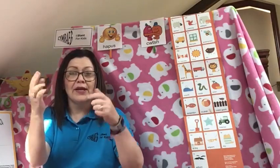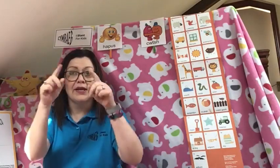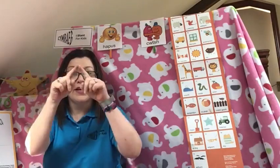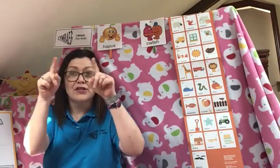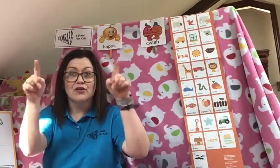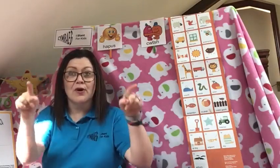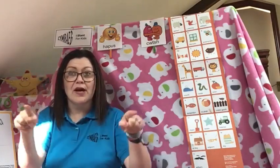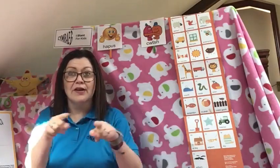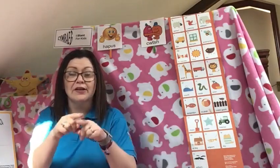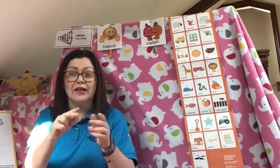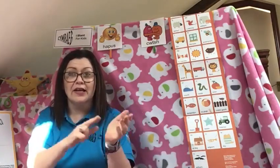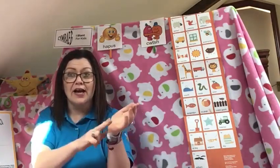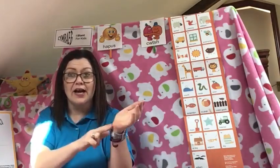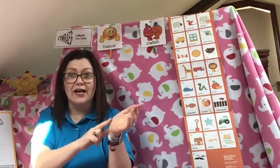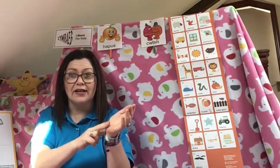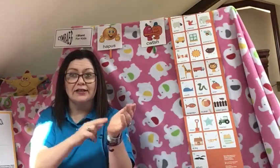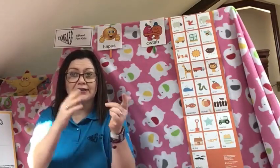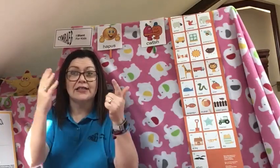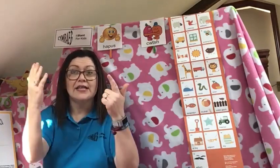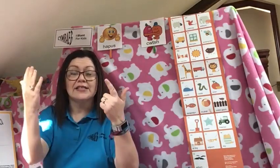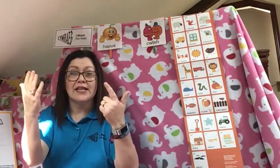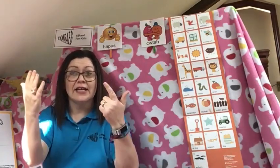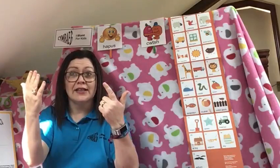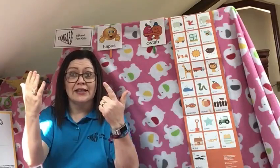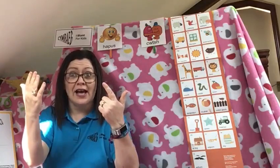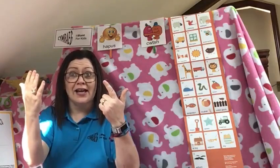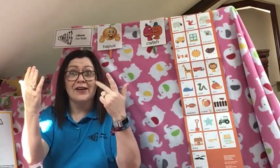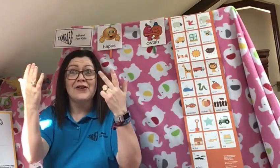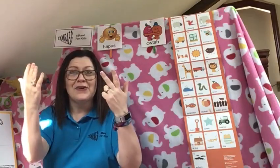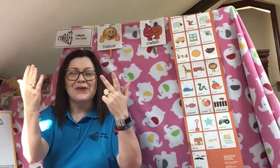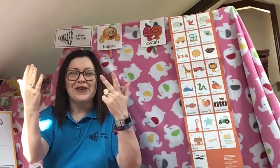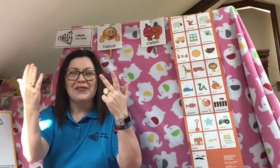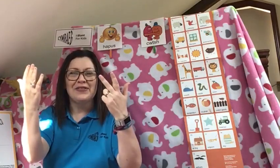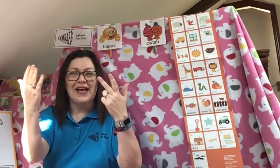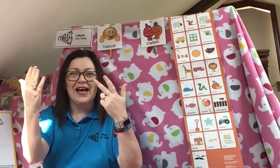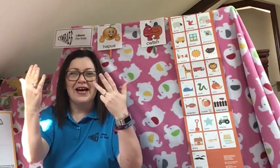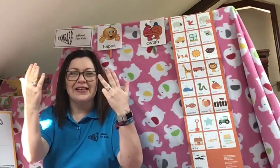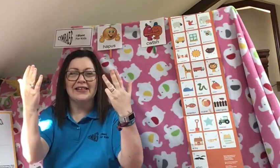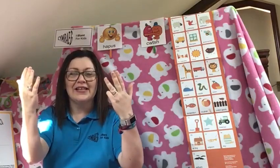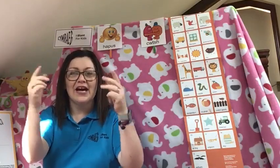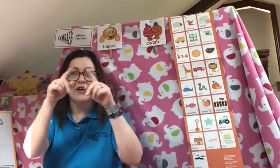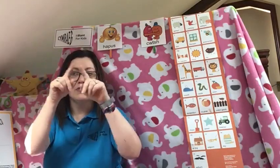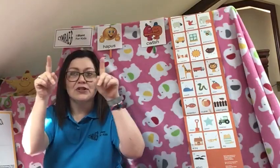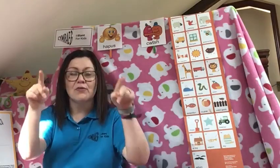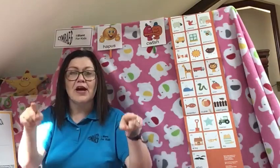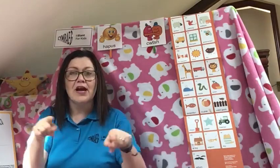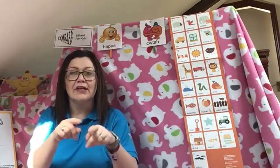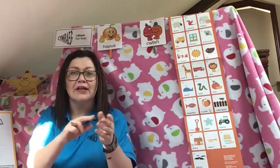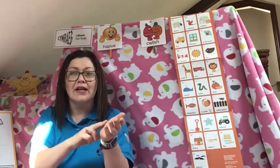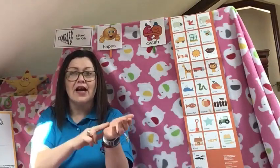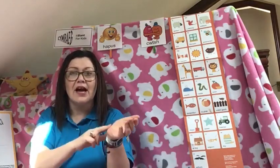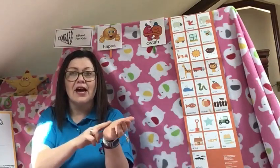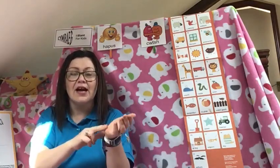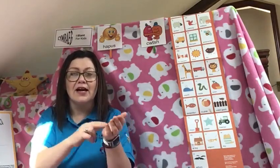6 sgwar glas. 7 a 8 a 9 sgwar